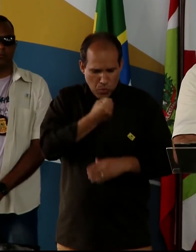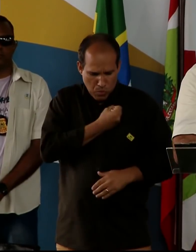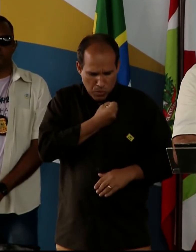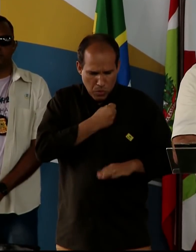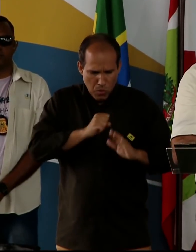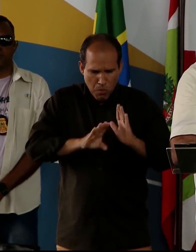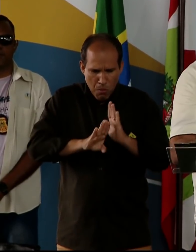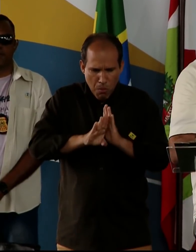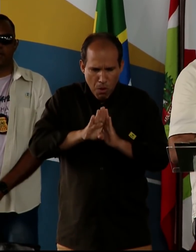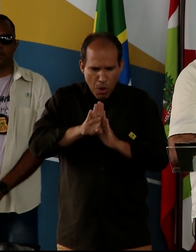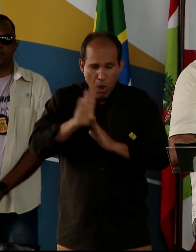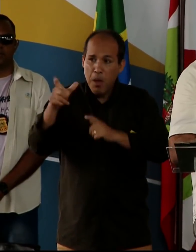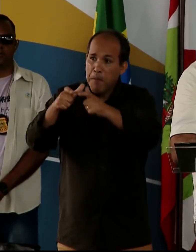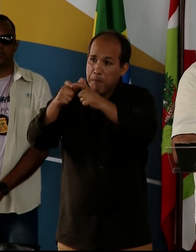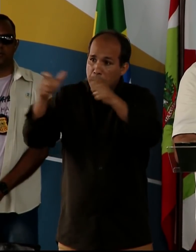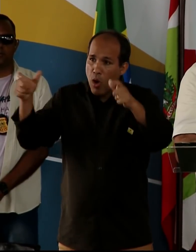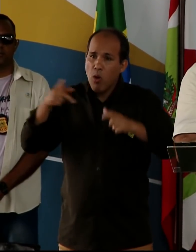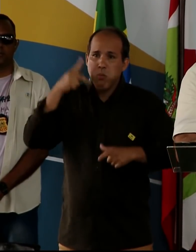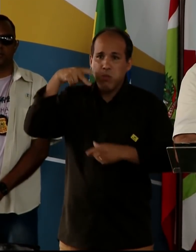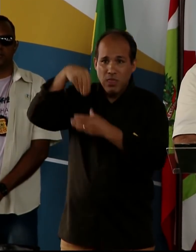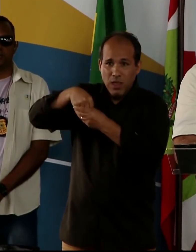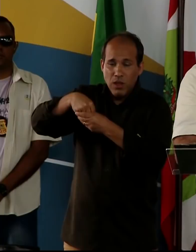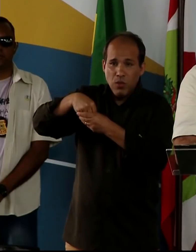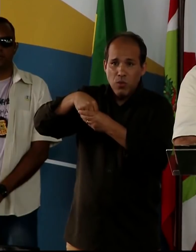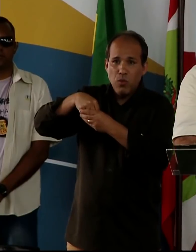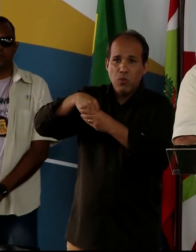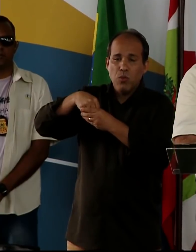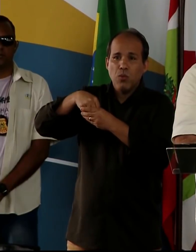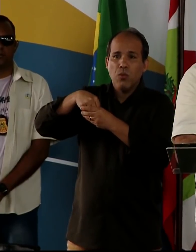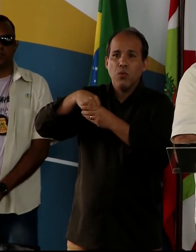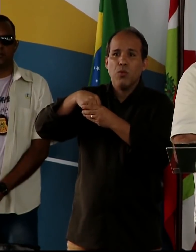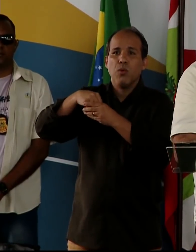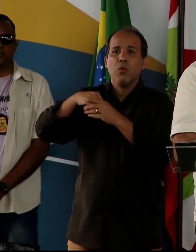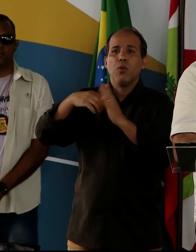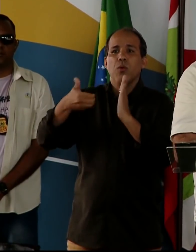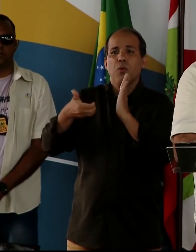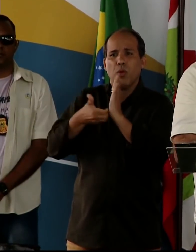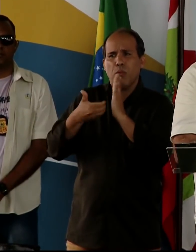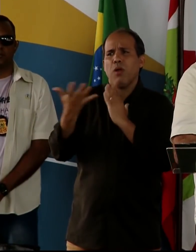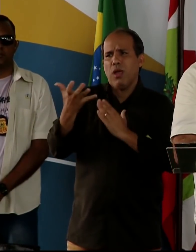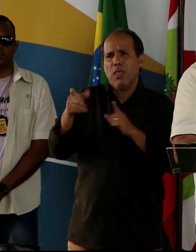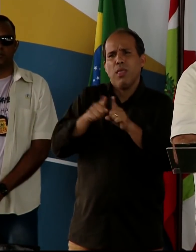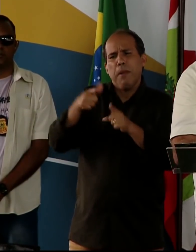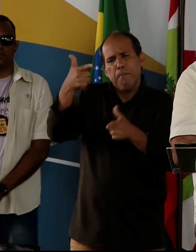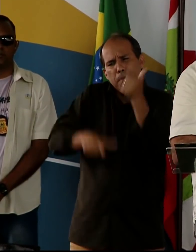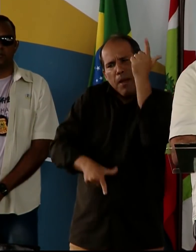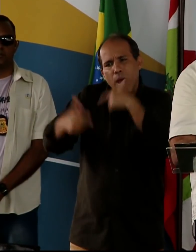comprovaram que a maioria do parlamento quer também, cada vez